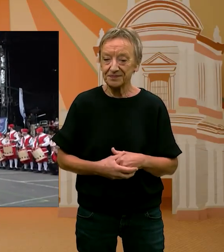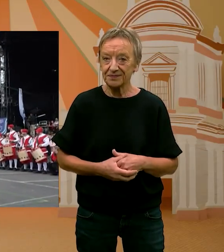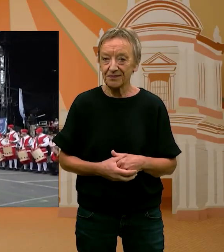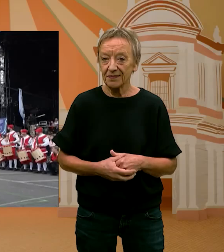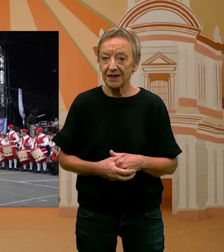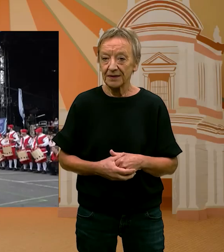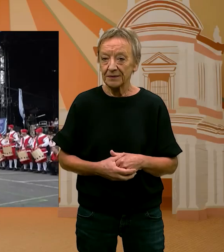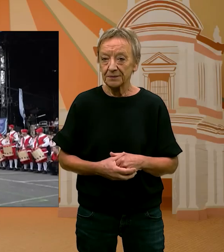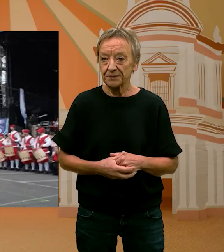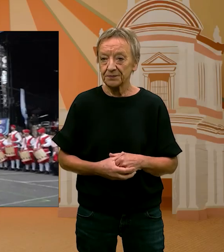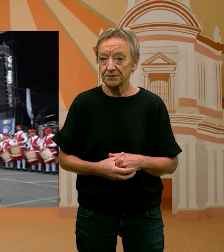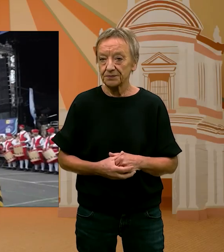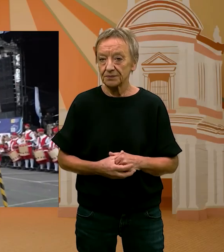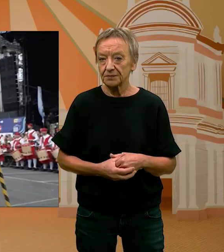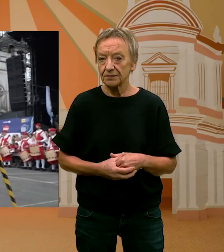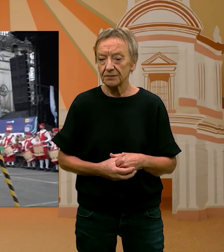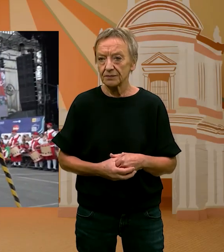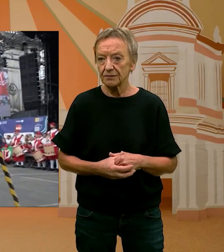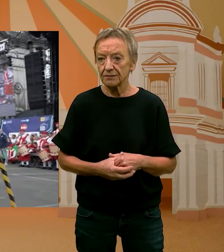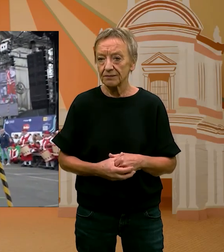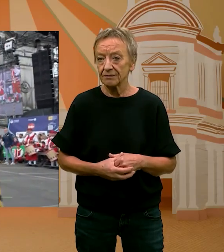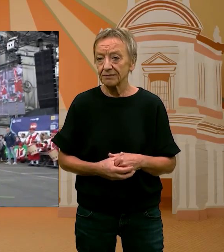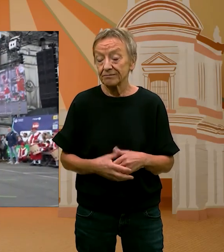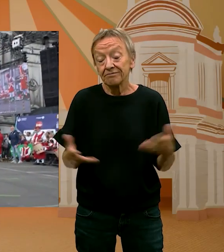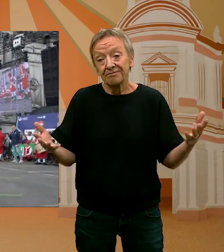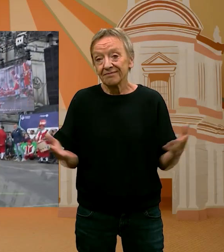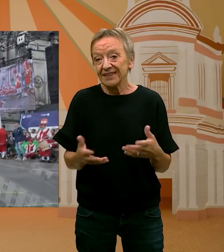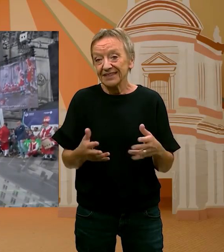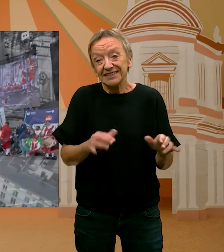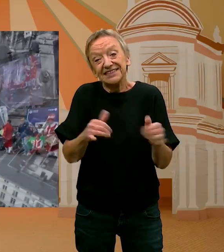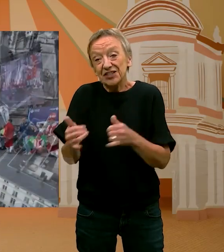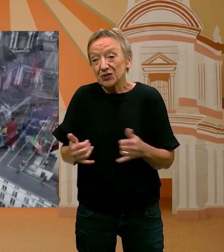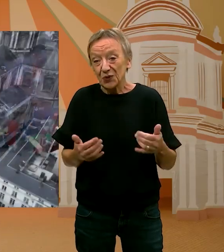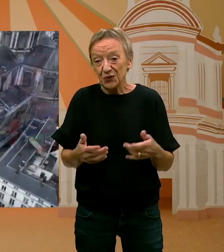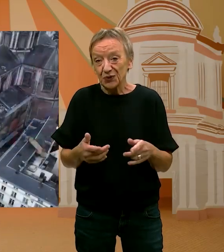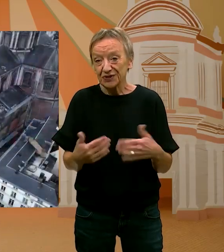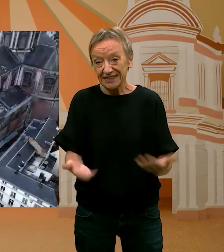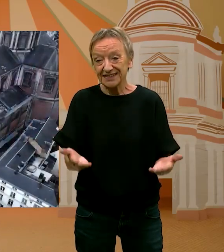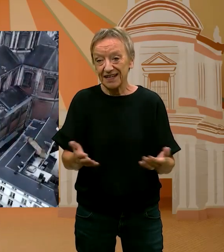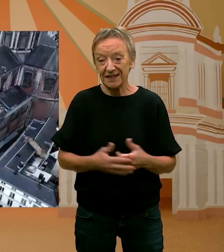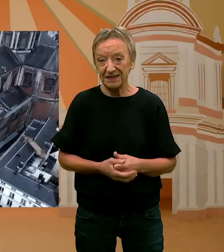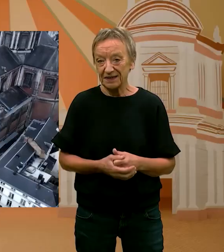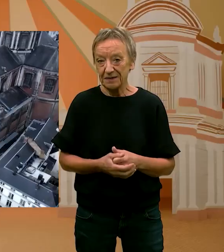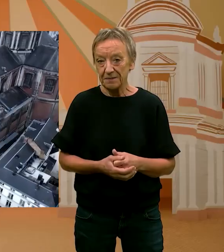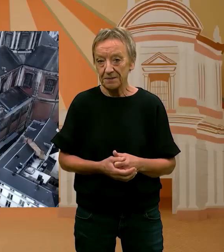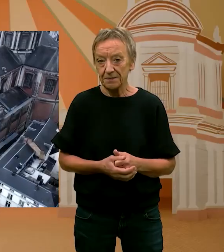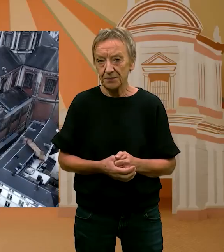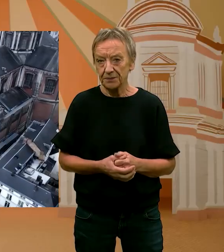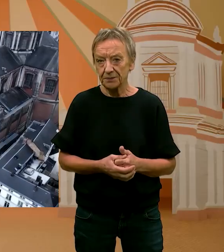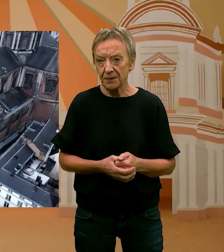l'émotion. Oui, ça fait partie du jeu. Après, je pense que là la pression va redescendre. Et puis voilà, je m'en veux